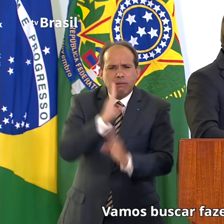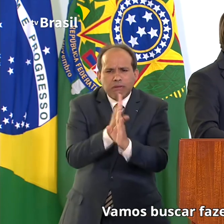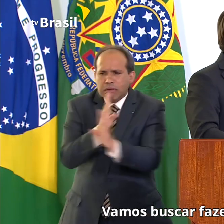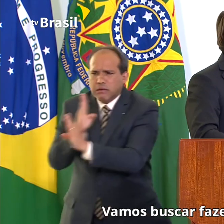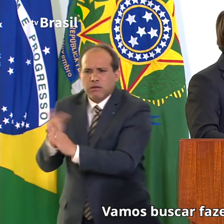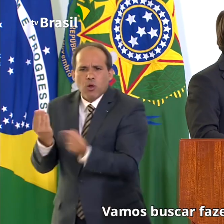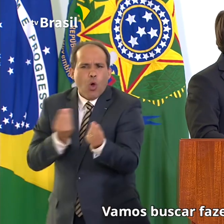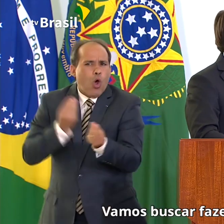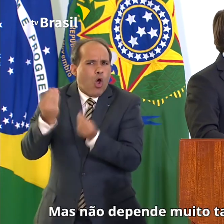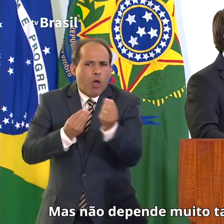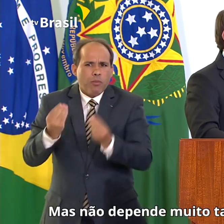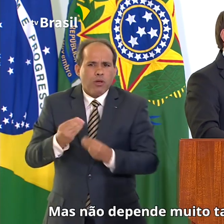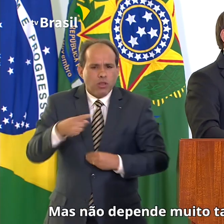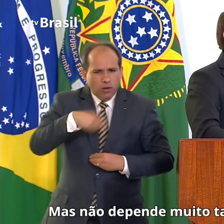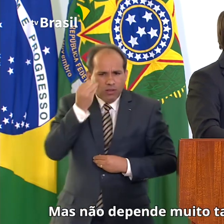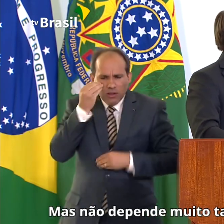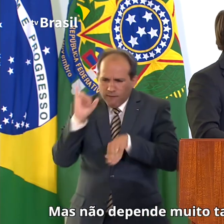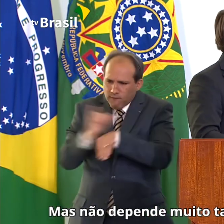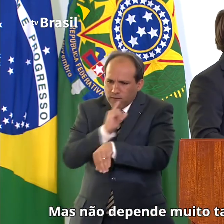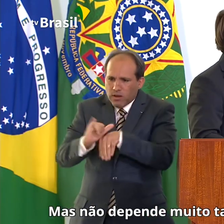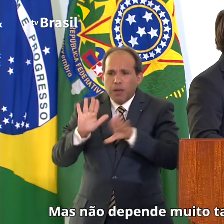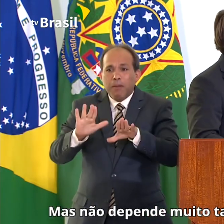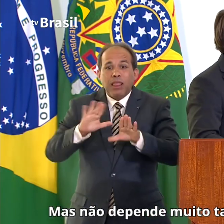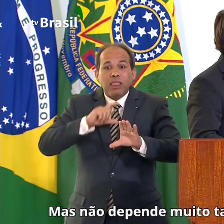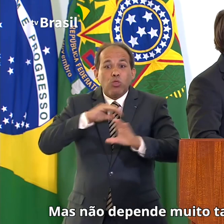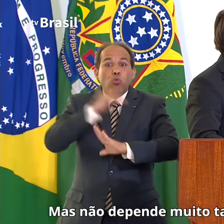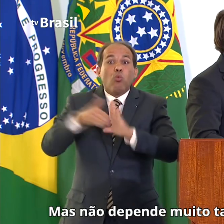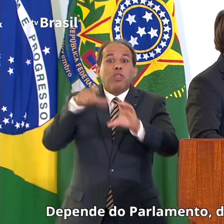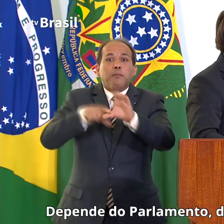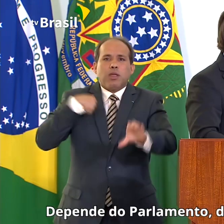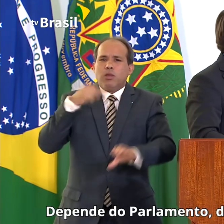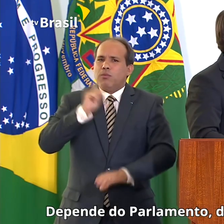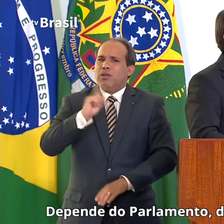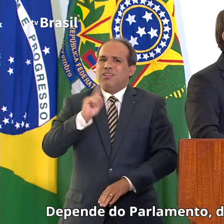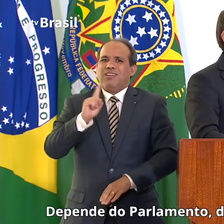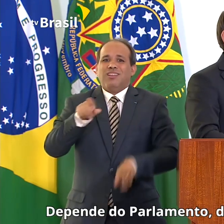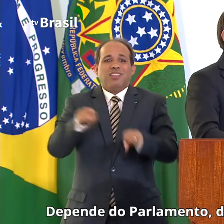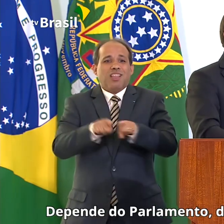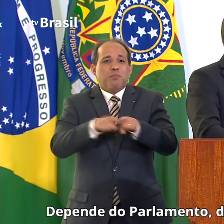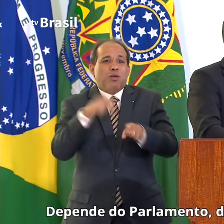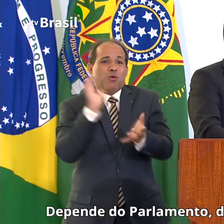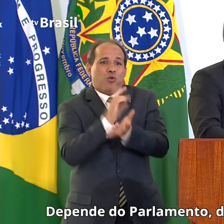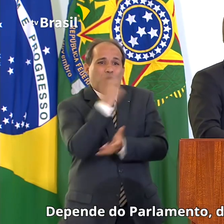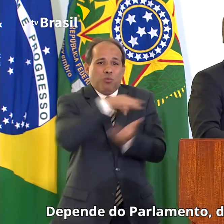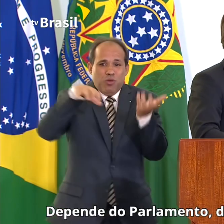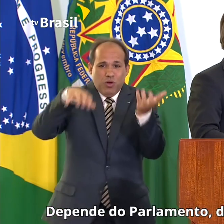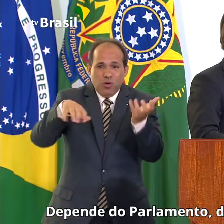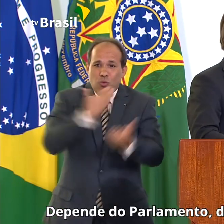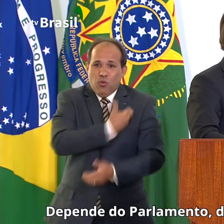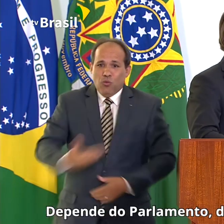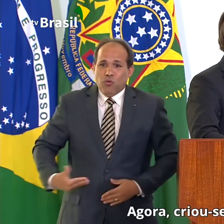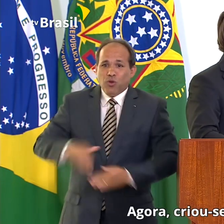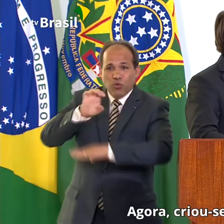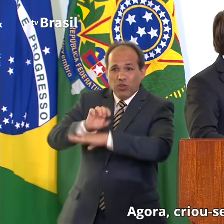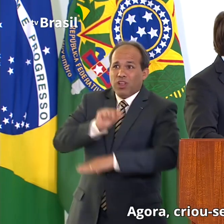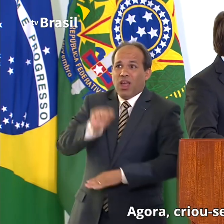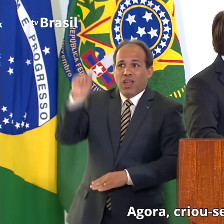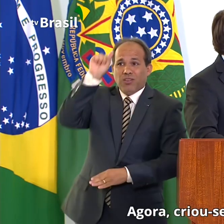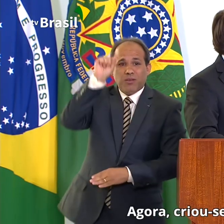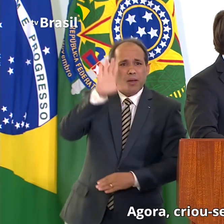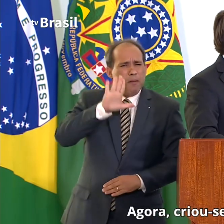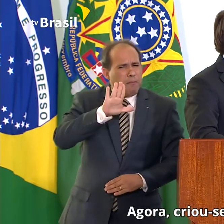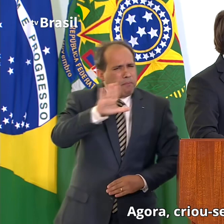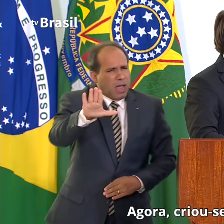Vamos buscar fazer a nossa parte, mas não depende muita vez de mim apenas. Depende do parlamento, depende do governo estadual. Agora,